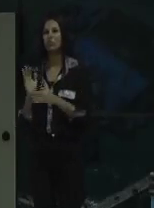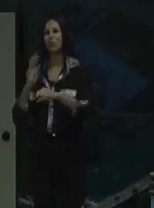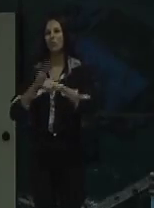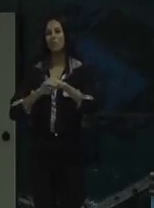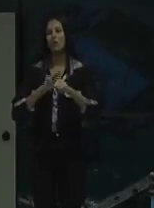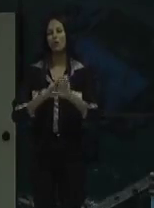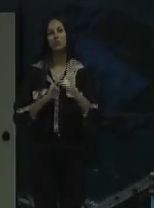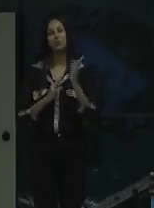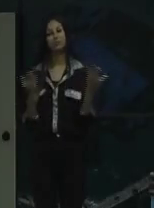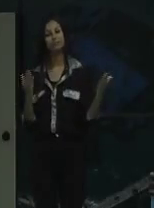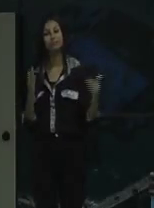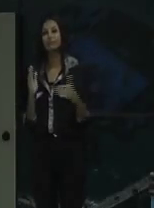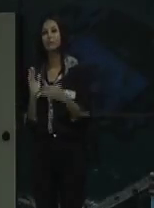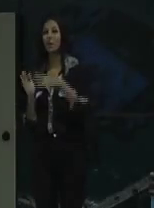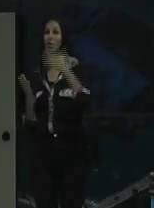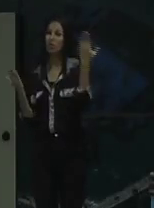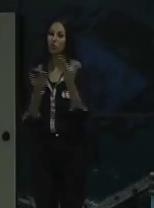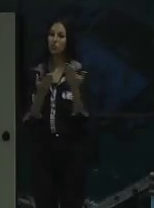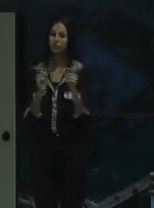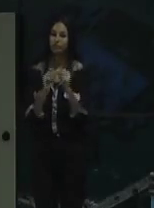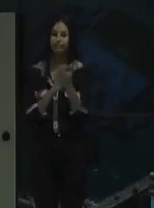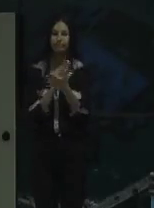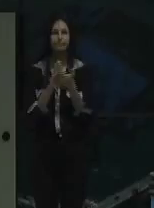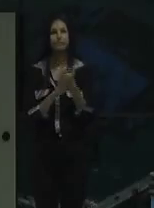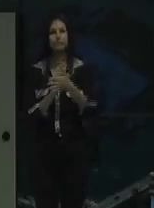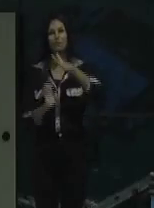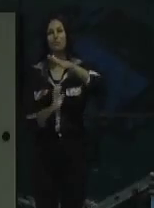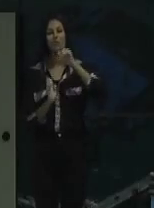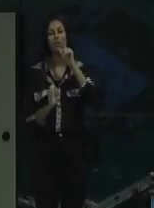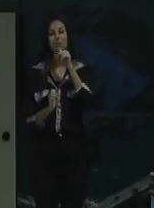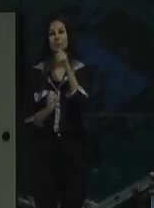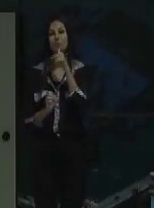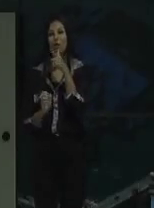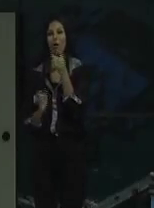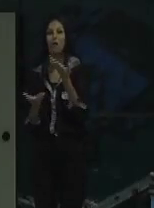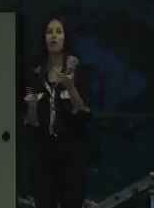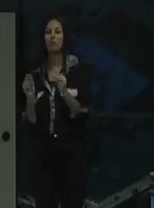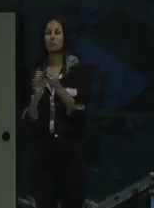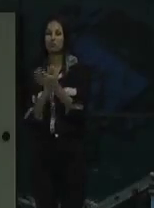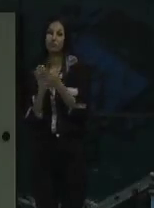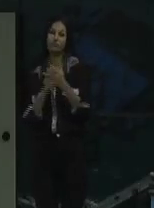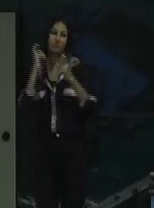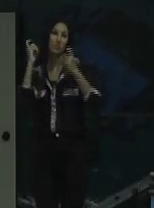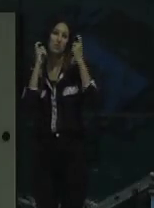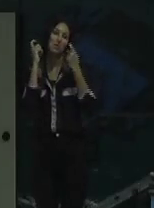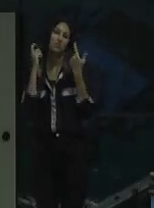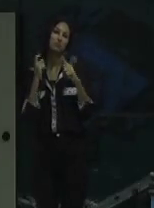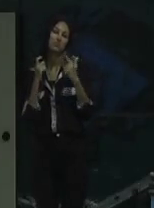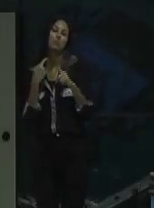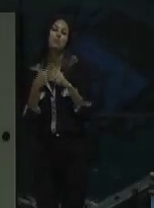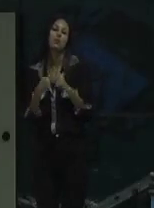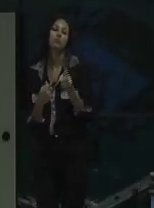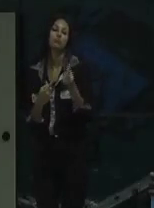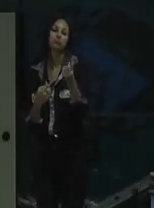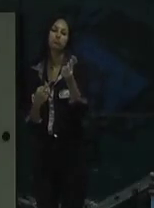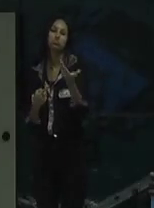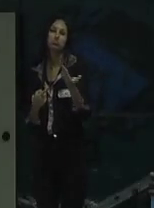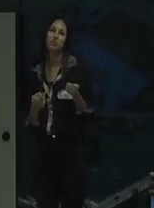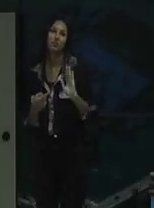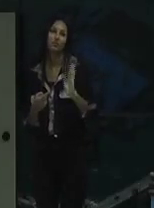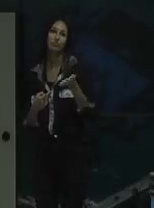E até hoje ninguém toma uma providência. A Embasa ela não está se preocupando por isso. Por que ela não está se preocupando? Porque ela está recebendo. O lucro dela são muito